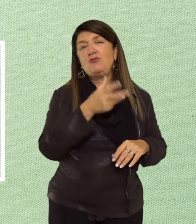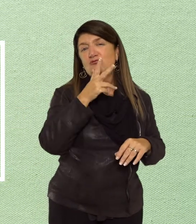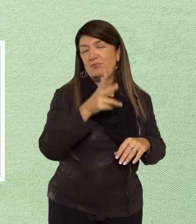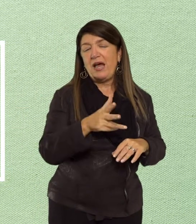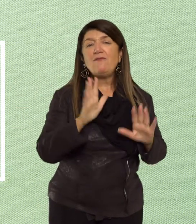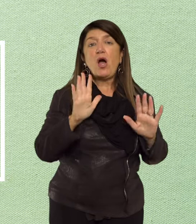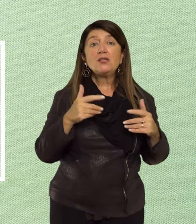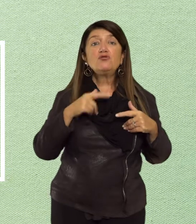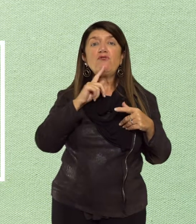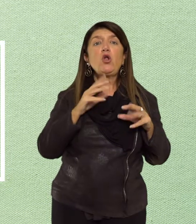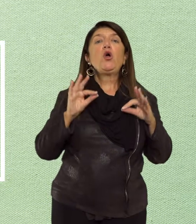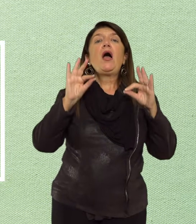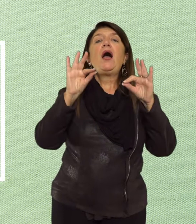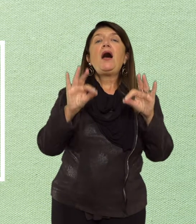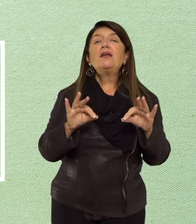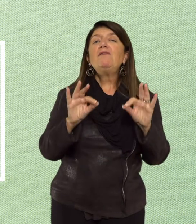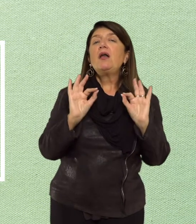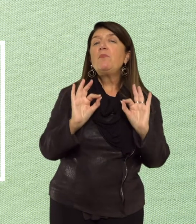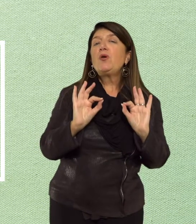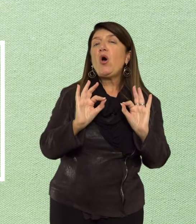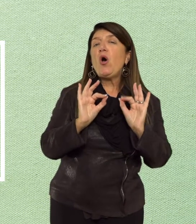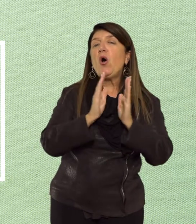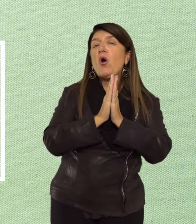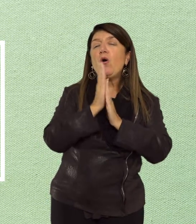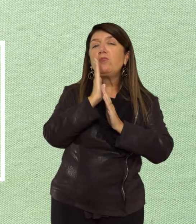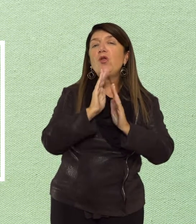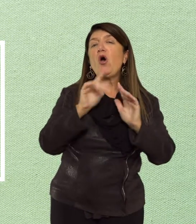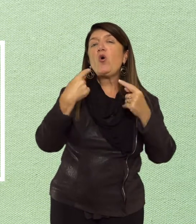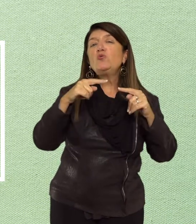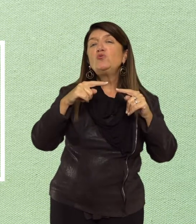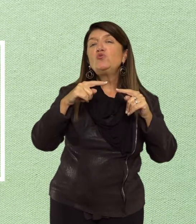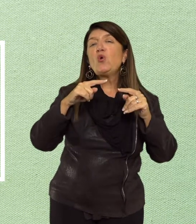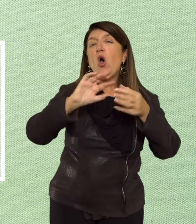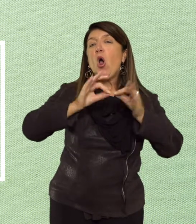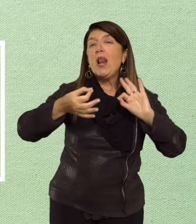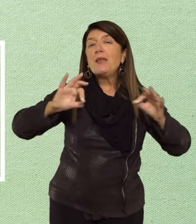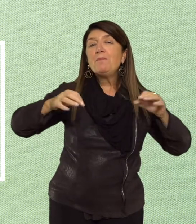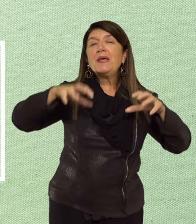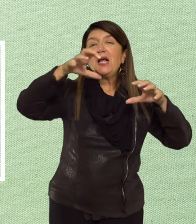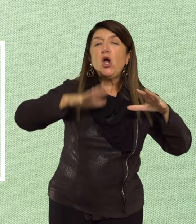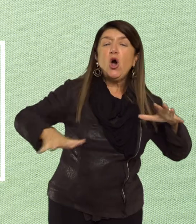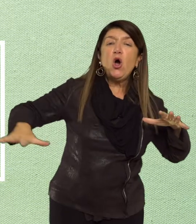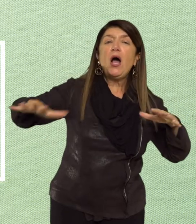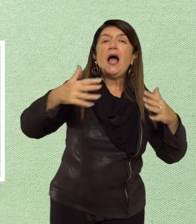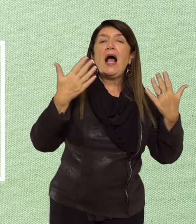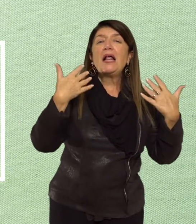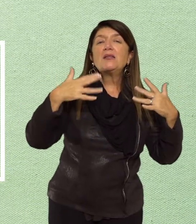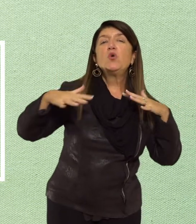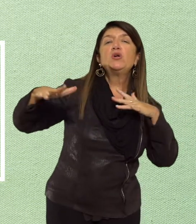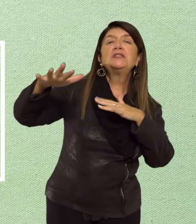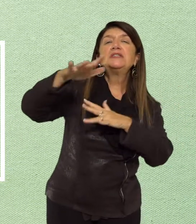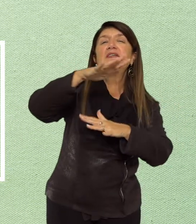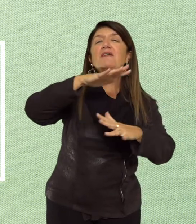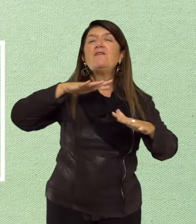vorrei entrare con te un po' nell'atmosfera del villaggio olimpico. È stata la tua prima, esperienza, ovviamente